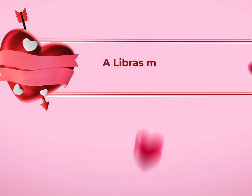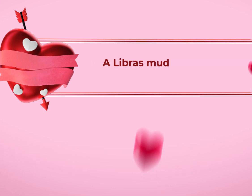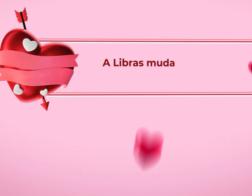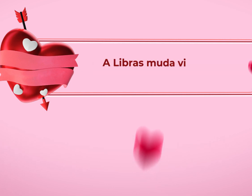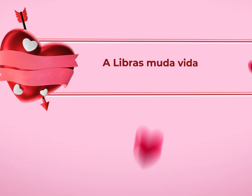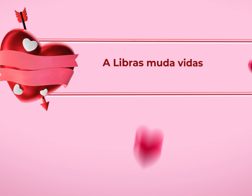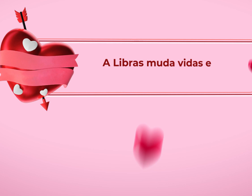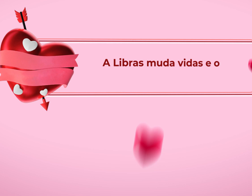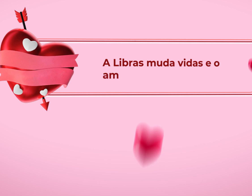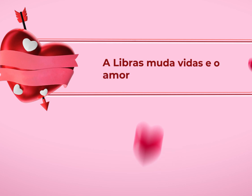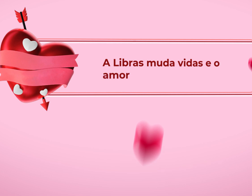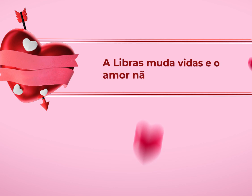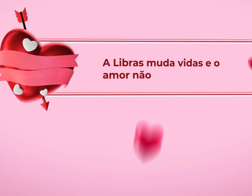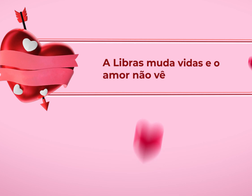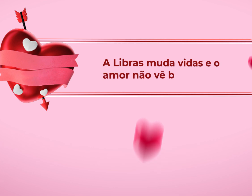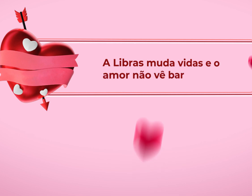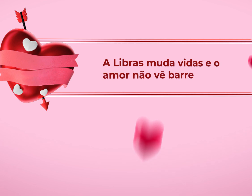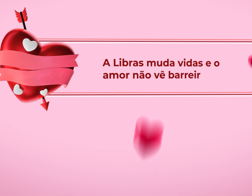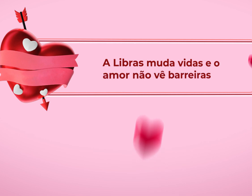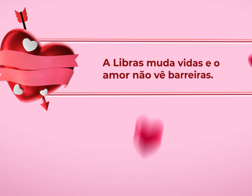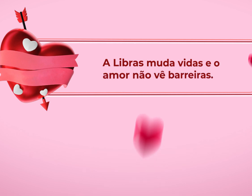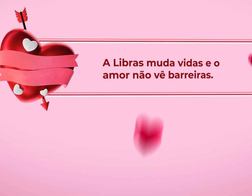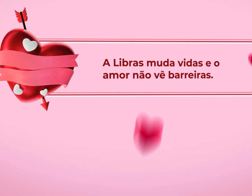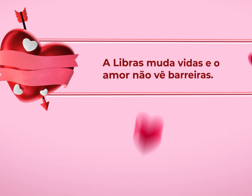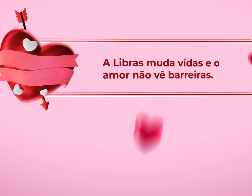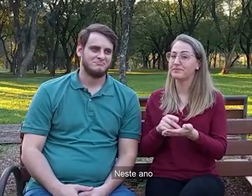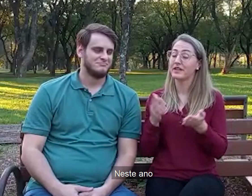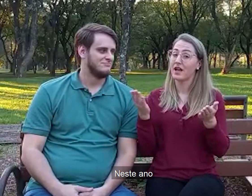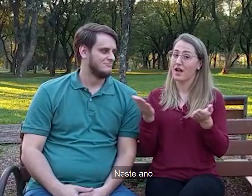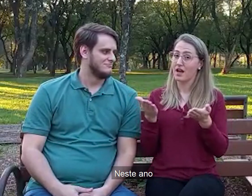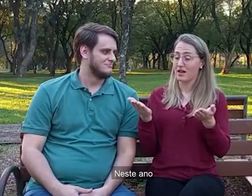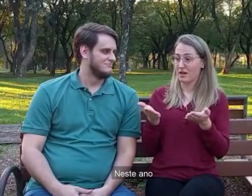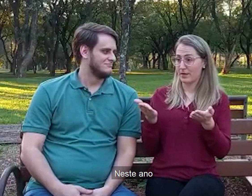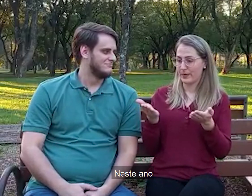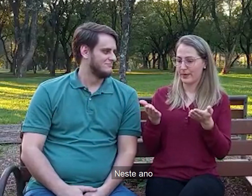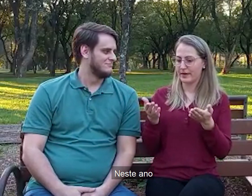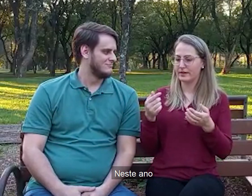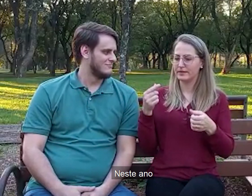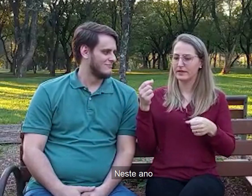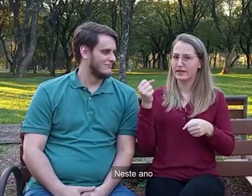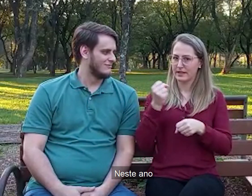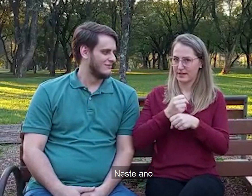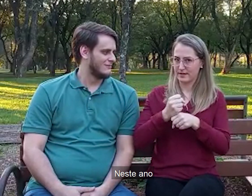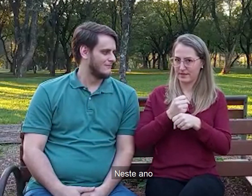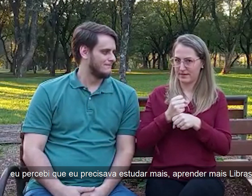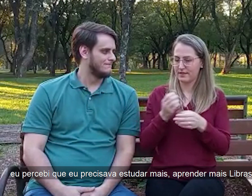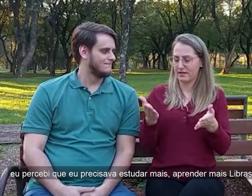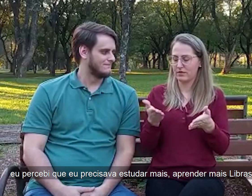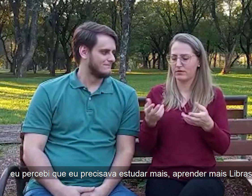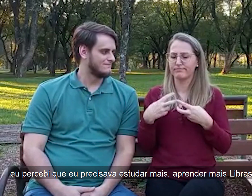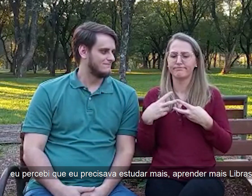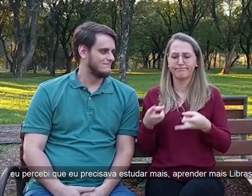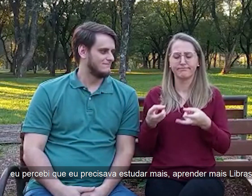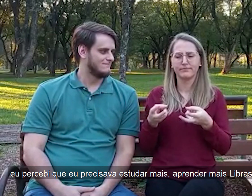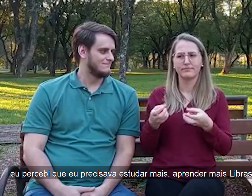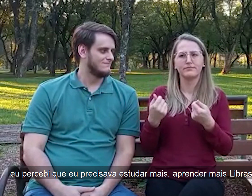muda vidas e o amor não vê barreiras. Neste ano, eu percebi que eu